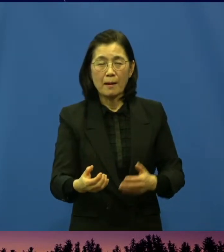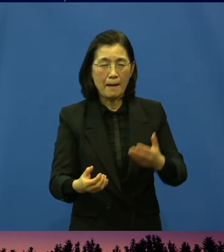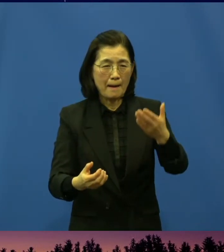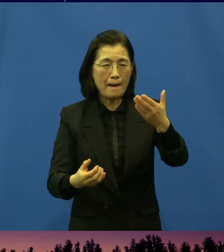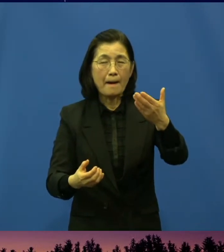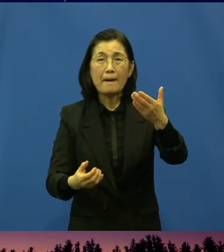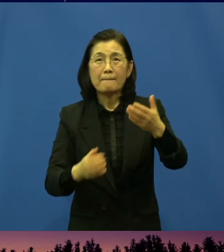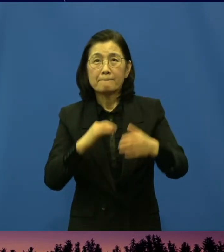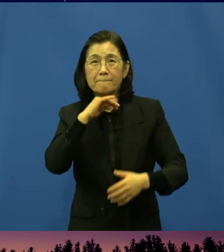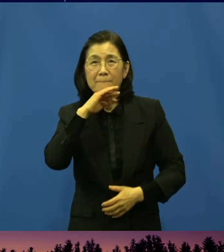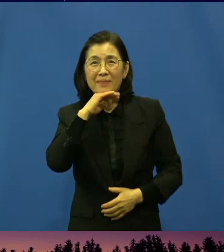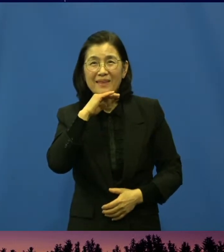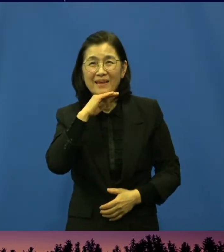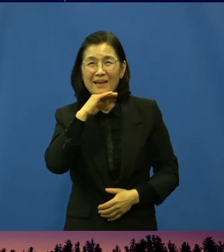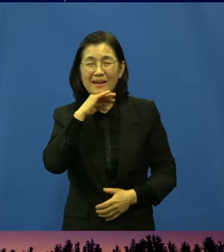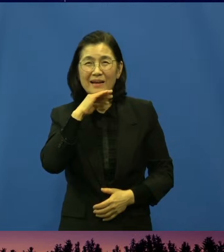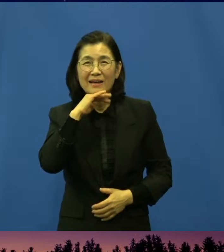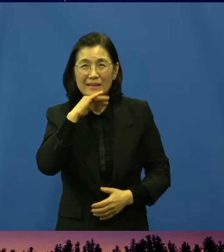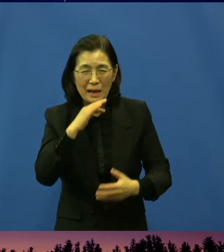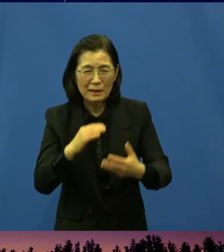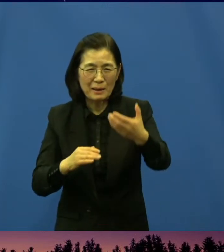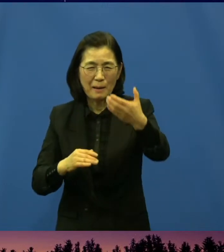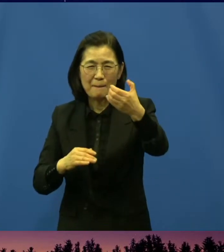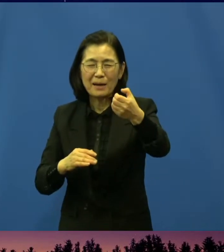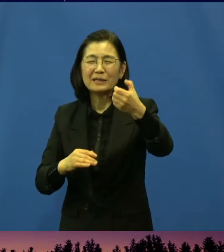86세 그러네 13년.